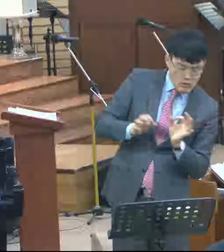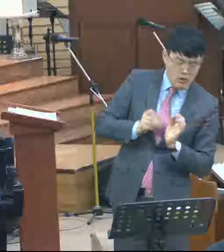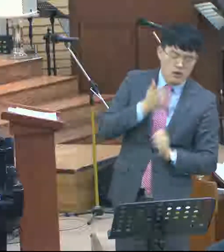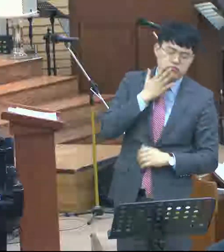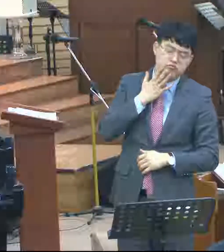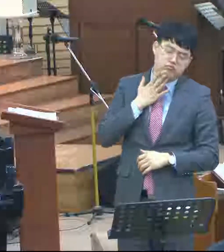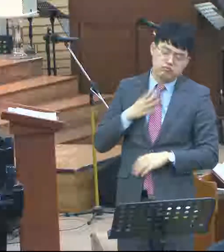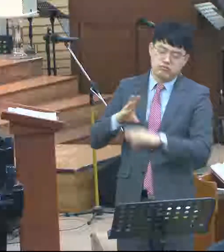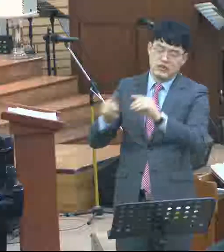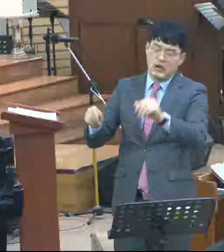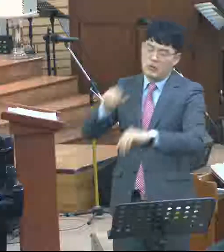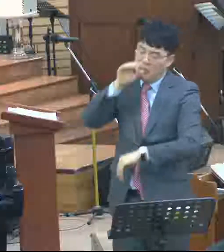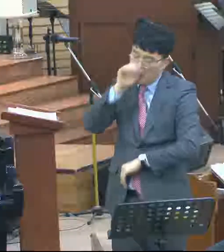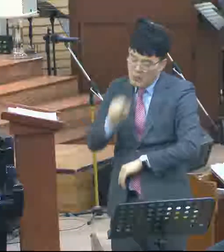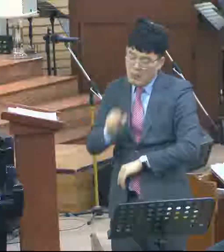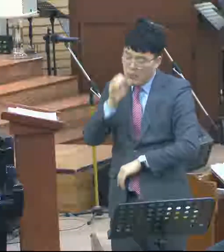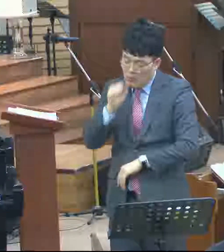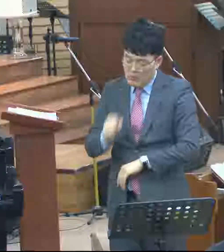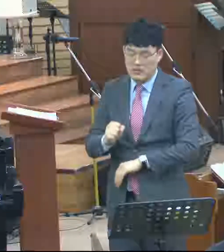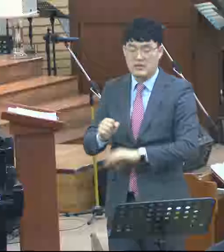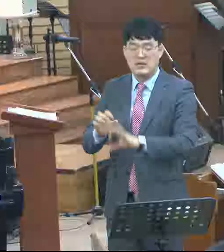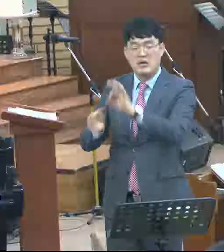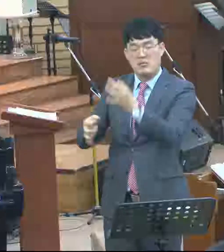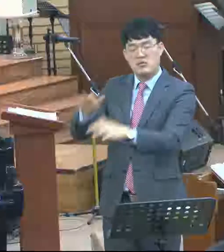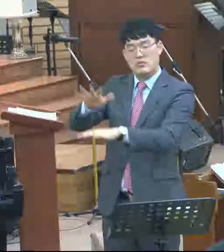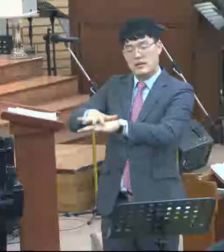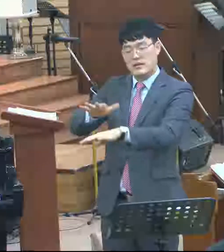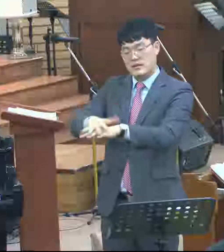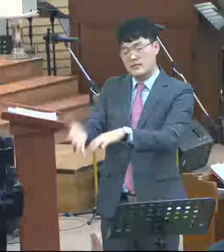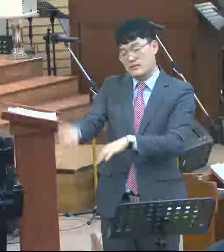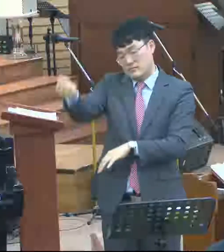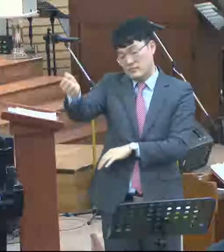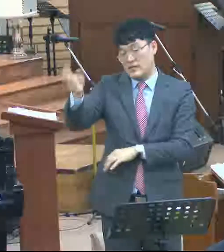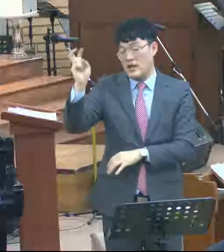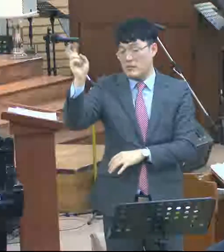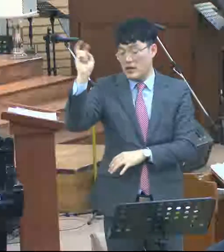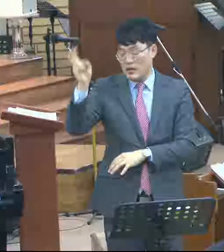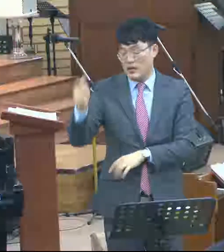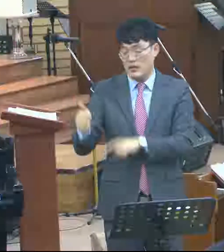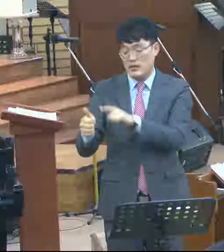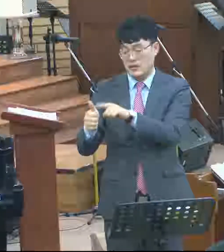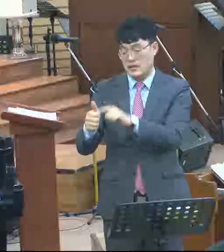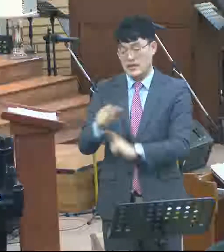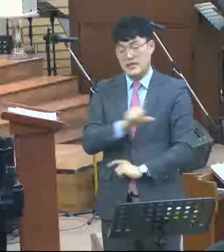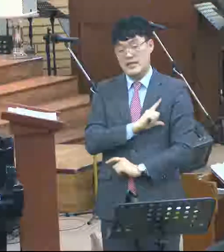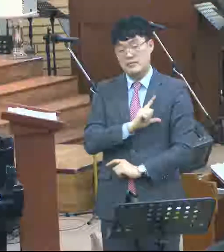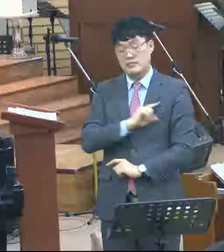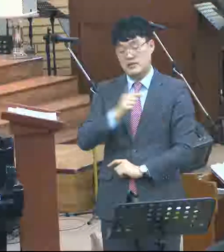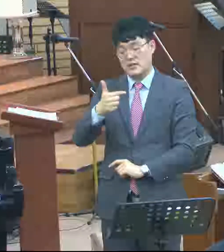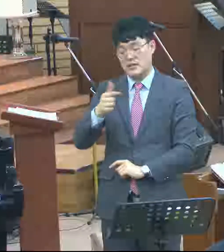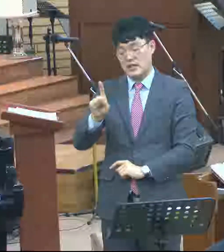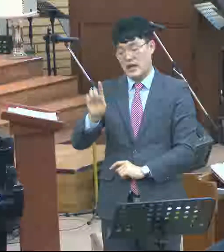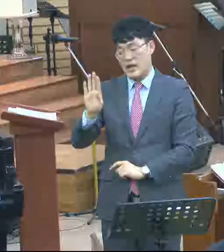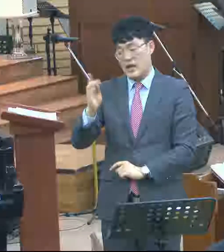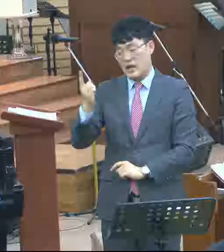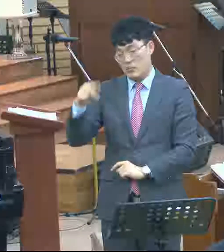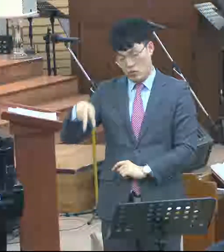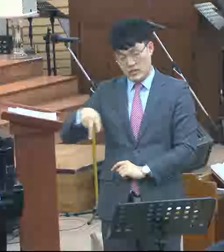곳에 포도원을 갖고 있었다 그런 의미죠. 나봇이라는 말의 어근을 찾아가면 싹이